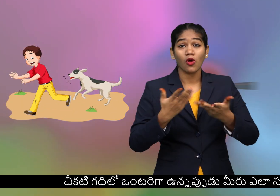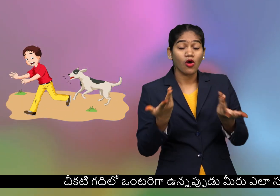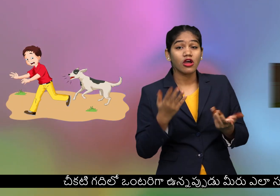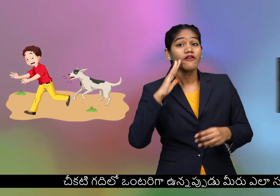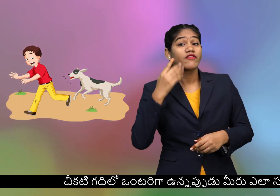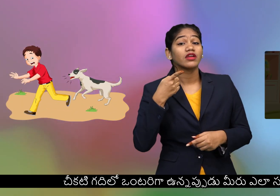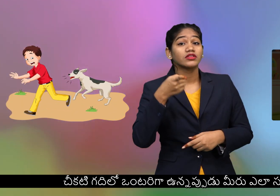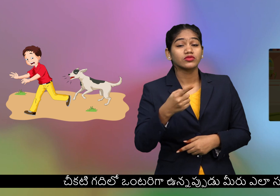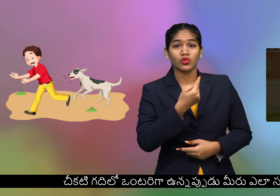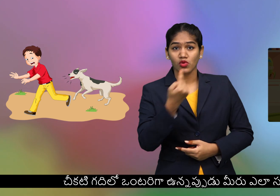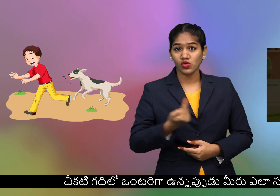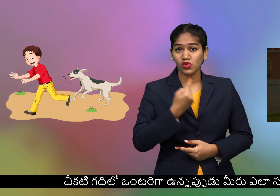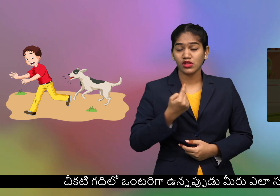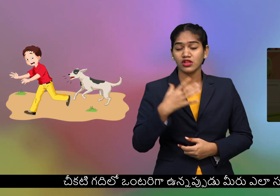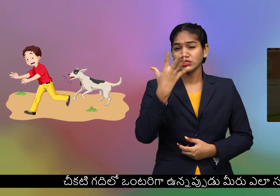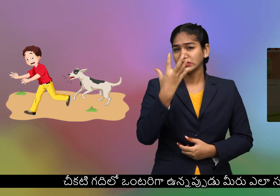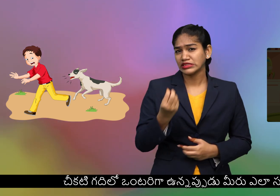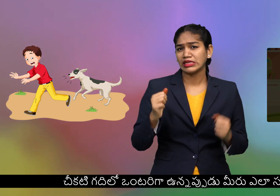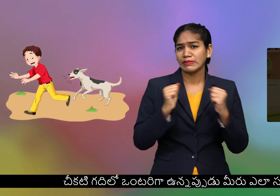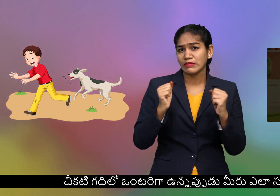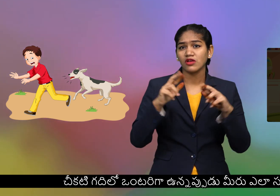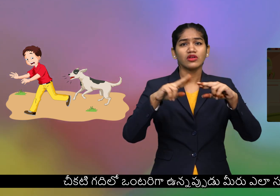ఉన్నప్పుడు మీరెలా స్పందిస్తారు?